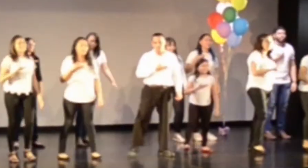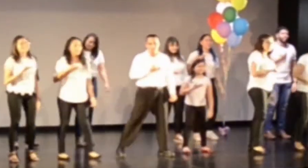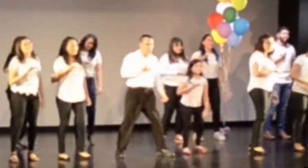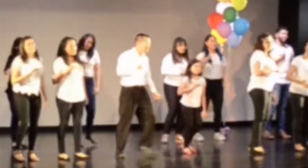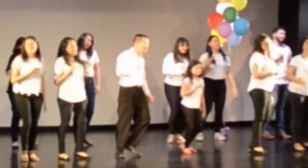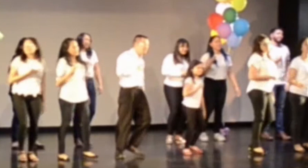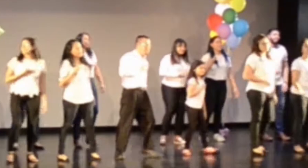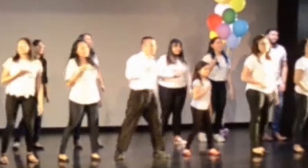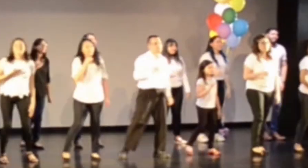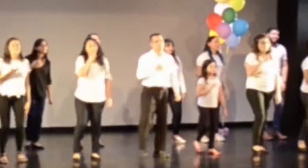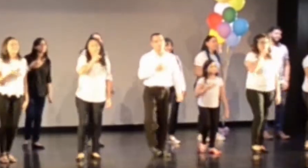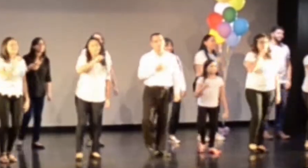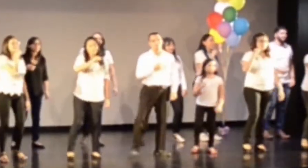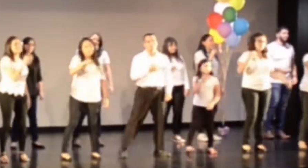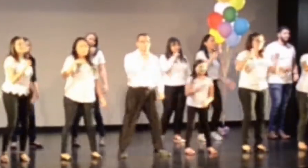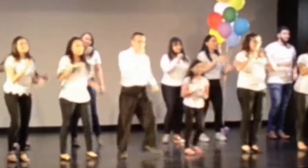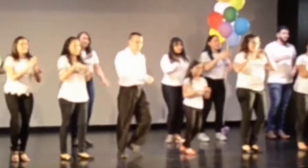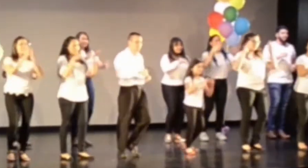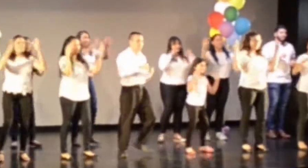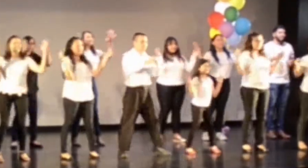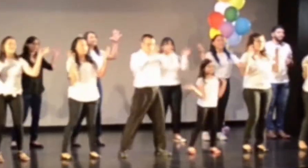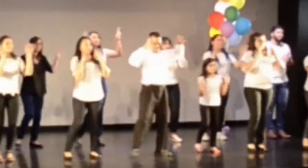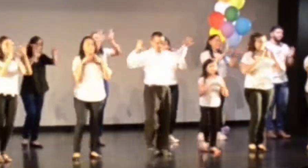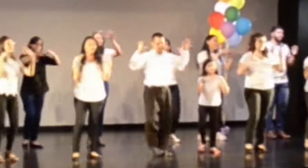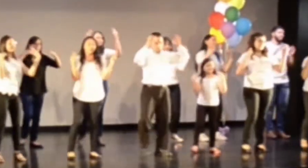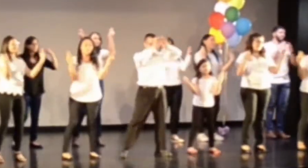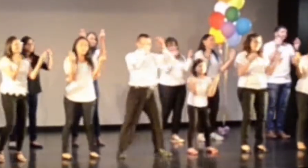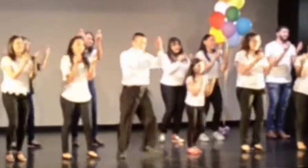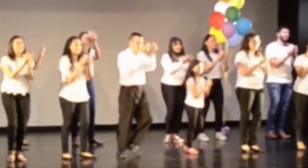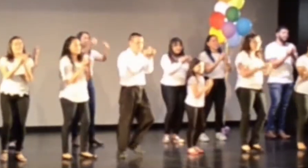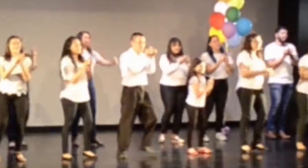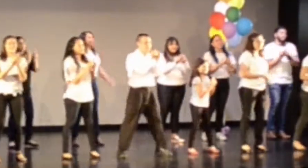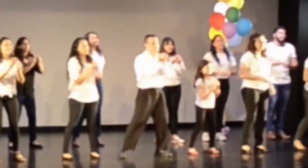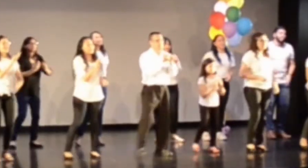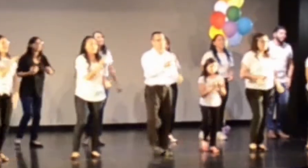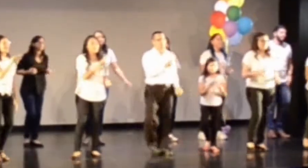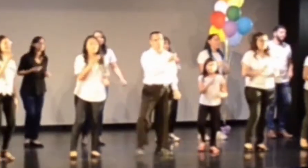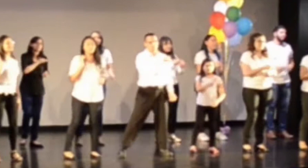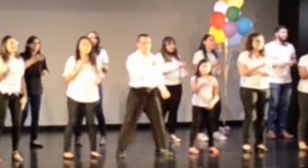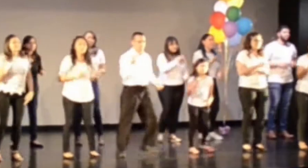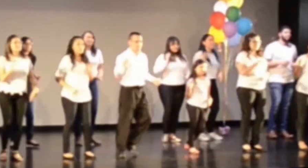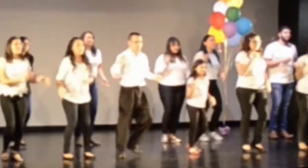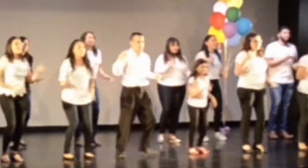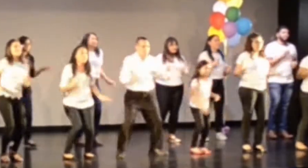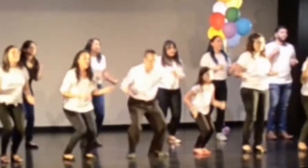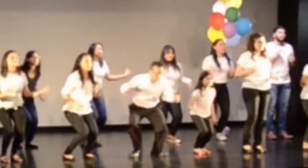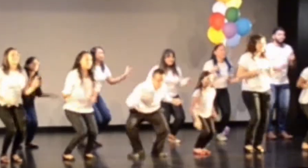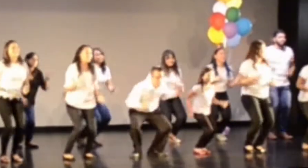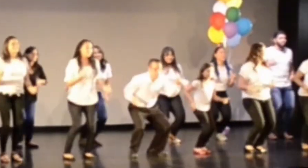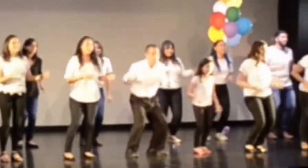bienvenida, ya somos la gran familia. Es nuestro festival y